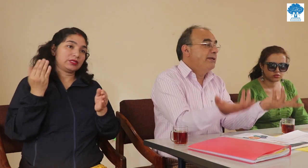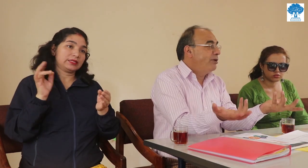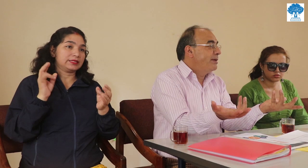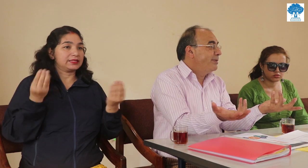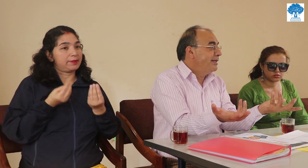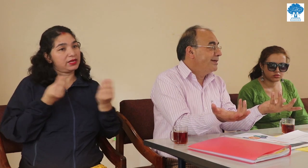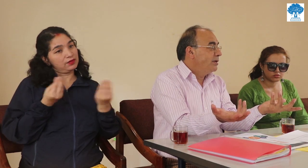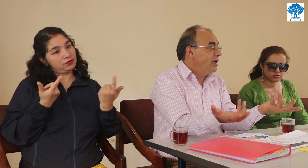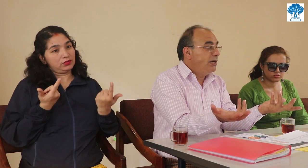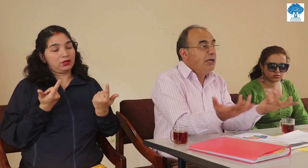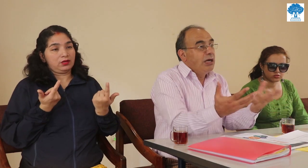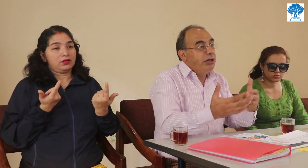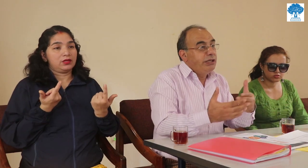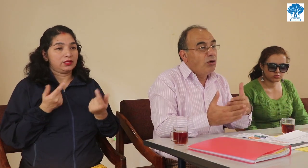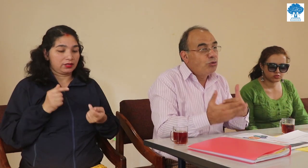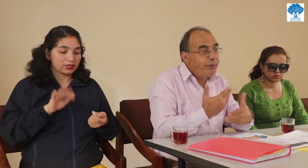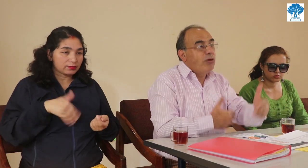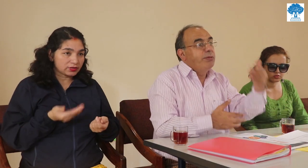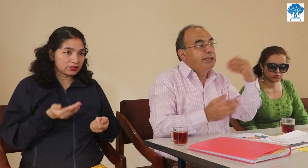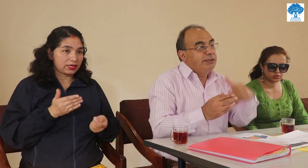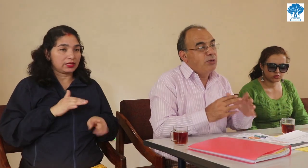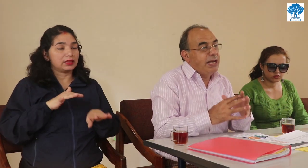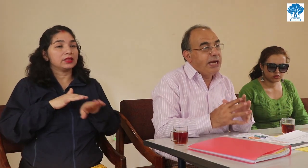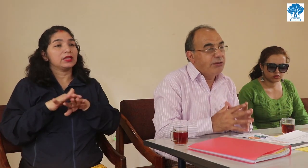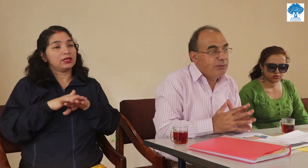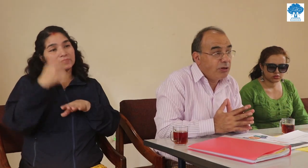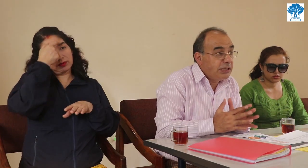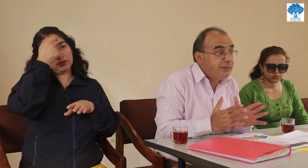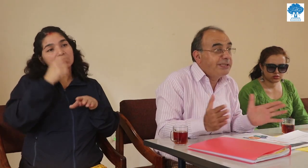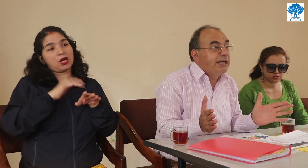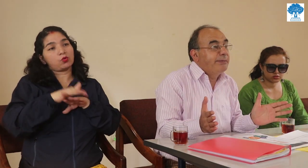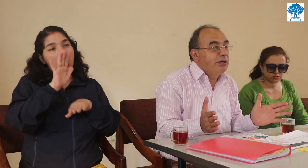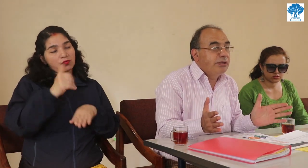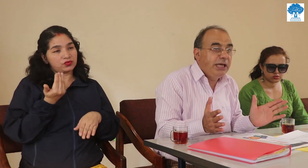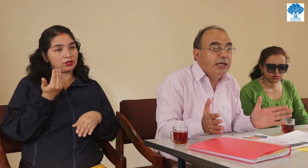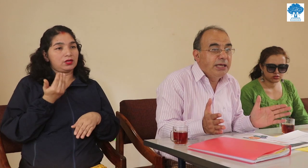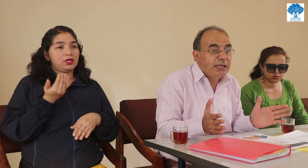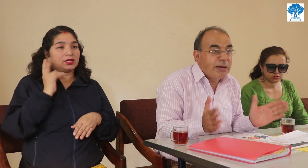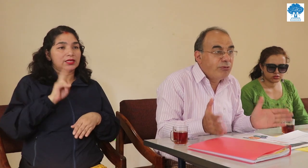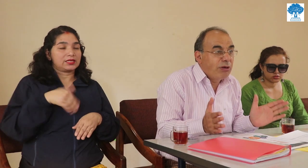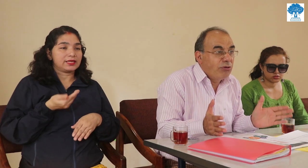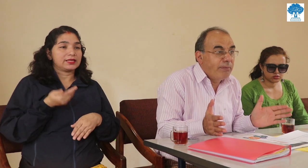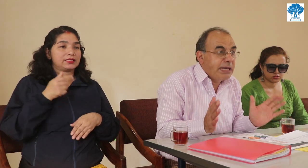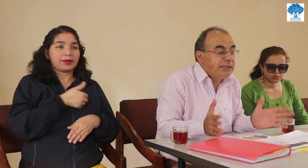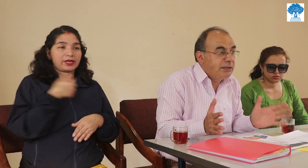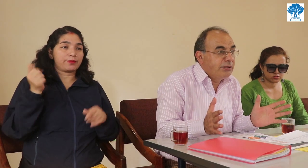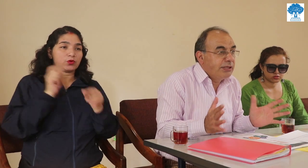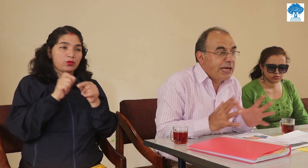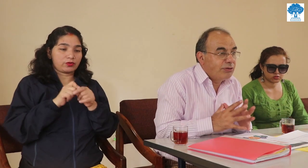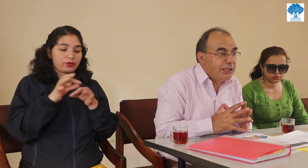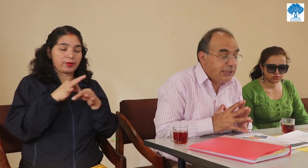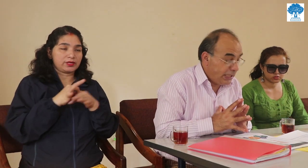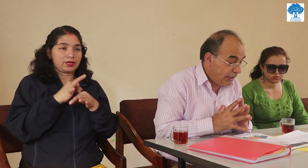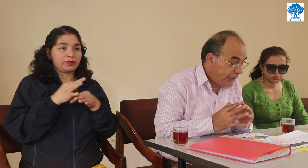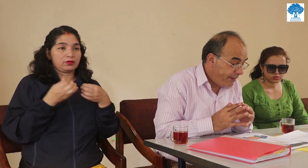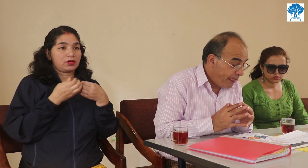10 वर्ष पछाडि प्रोल्याप्स भइन्छ होइन. अनि अरू थुप्रै कम्प्लिकेसन्सहरू आइरहेको छ. बर्थ स्पेसिङलाई हामीले अझै राम्रो बनाउन म्यानेज गर्न